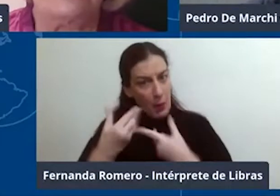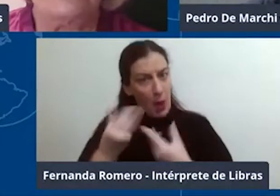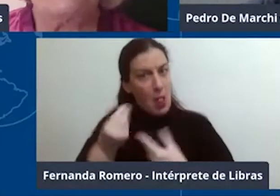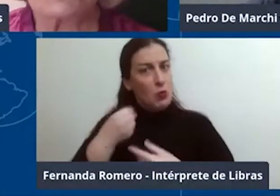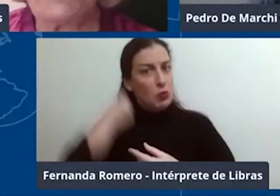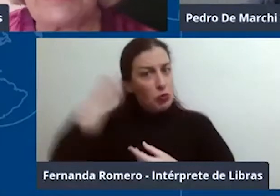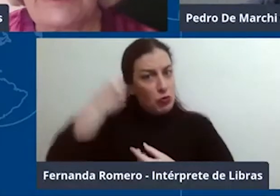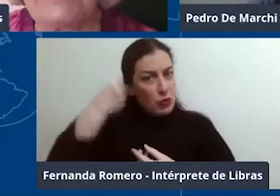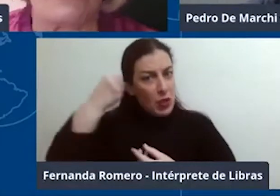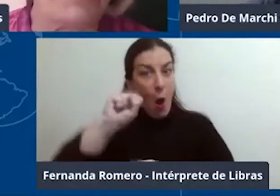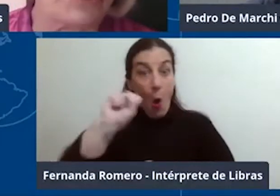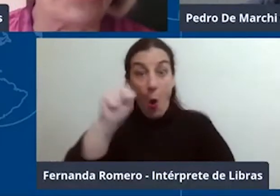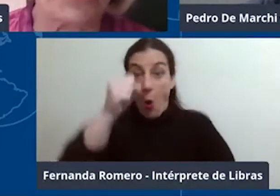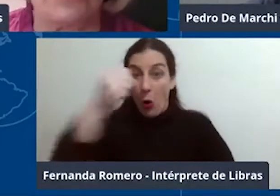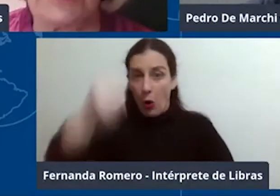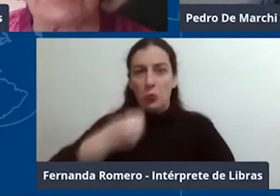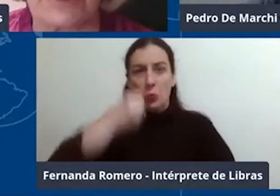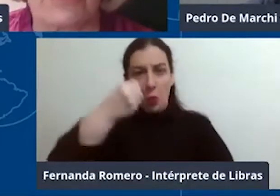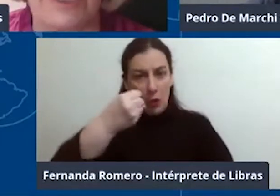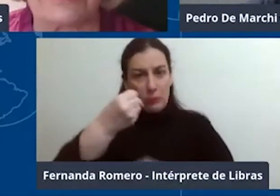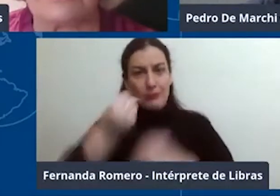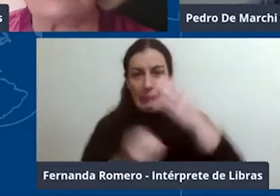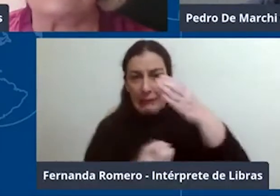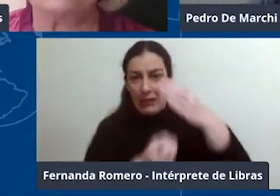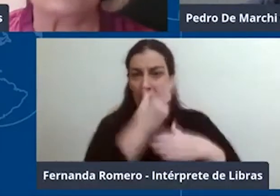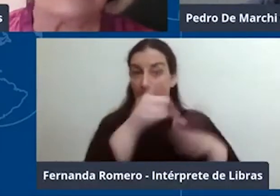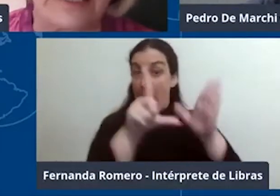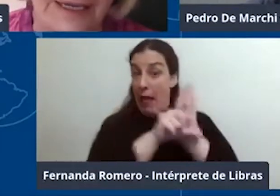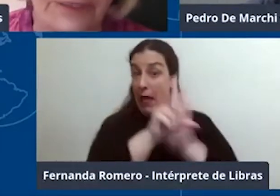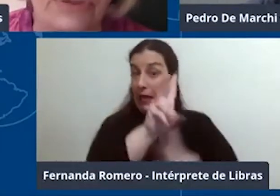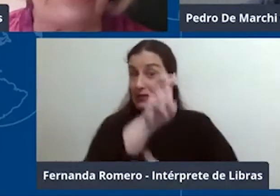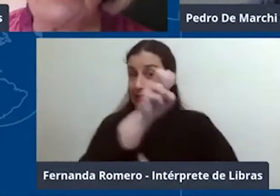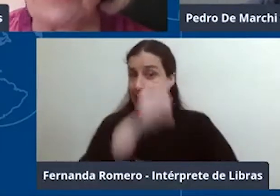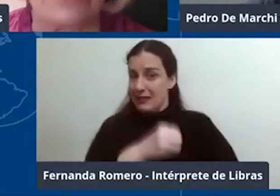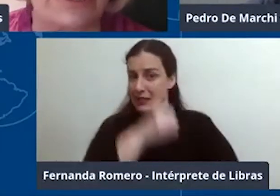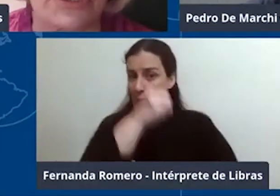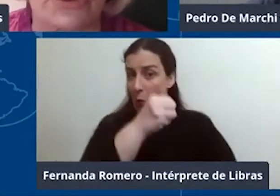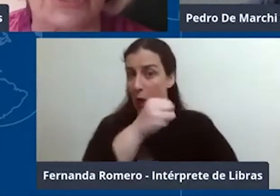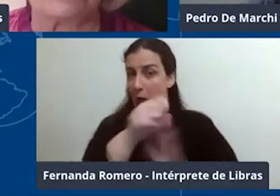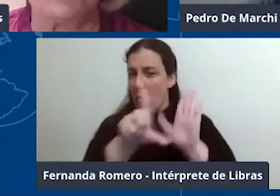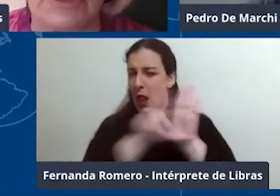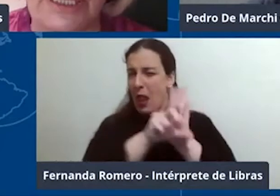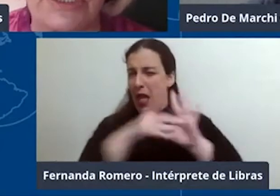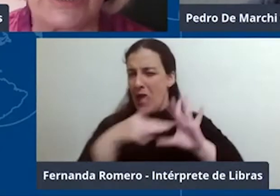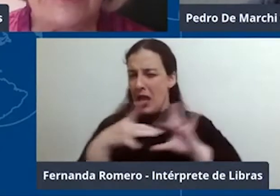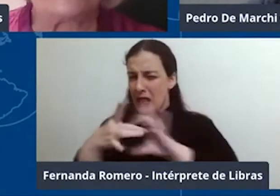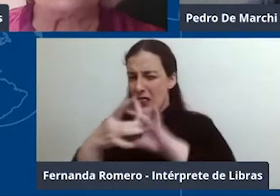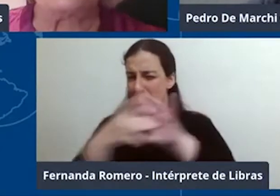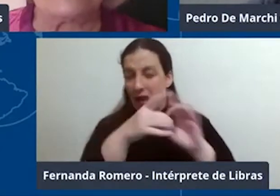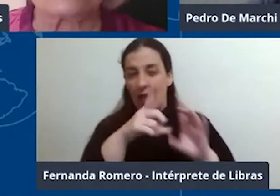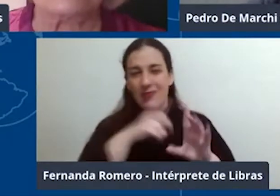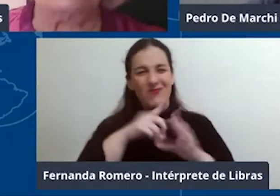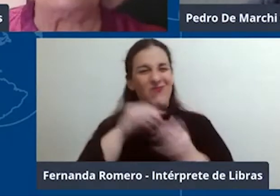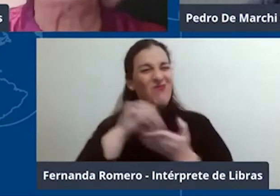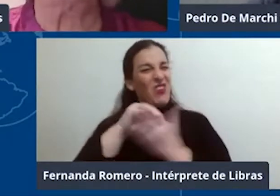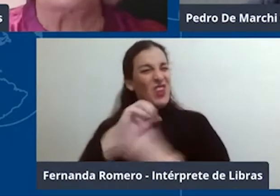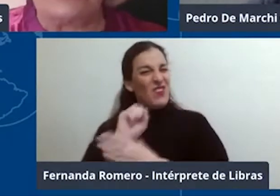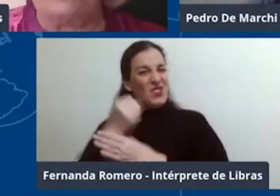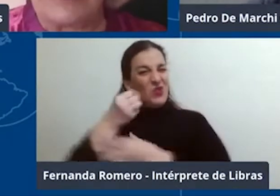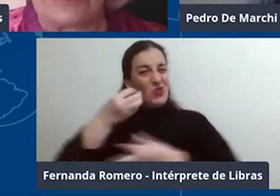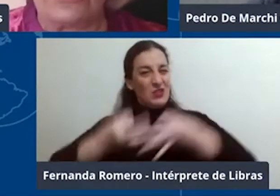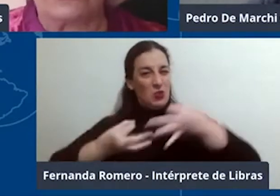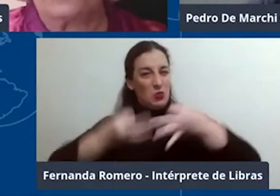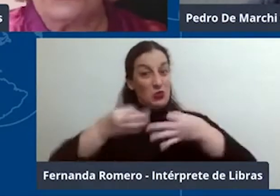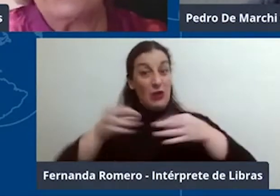anos na área, fiz uma lei que completou 5 anos agora, da lei dos integrados. Havia uma insegurança jurídica muito grande na relação entre